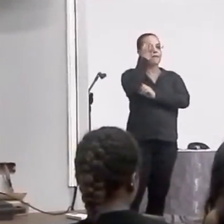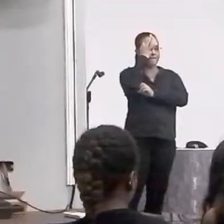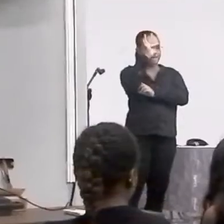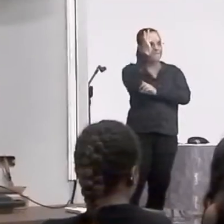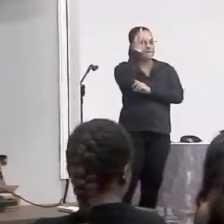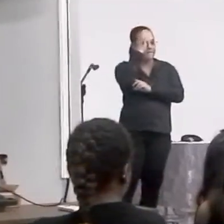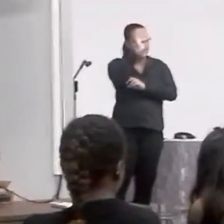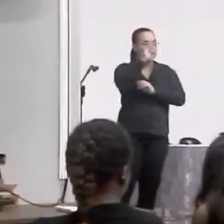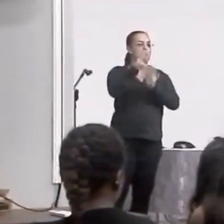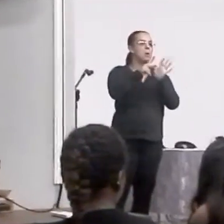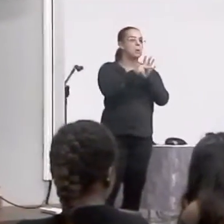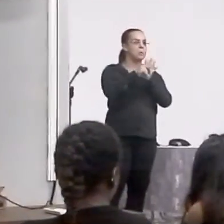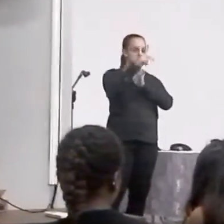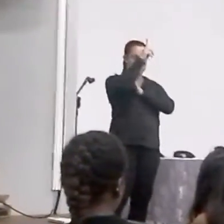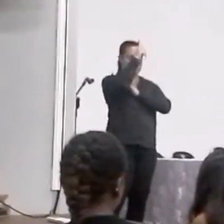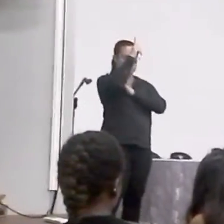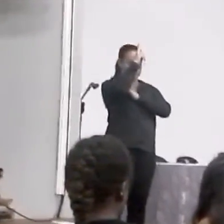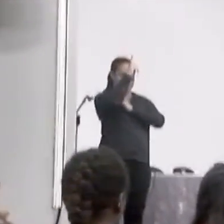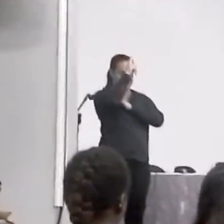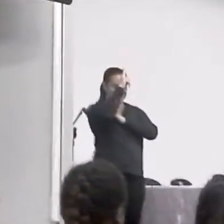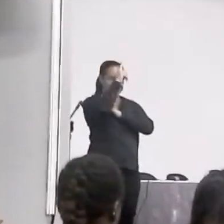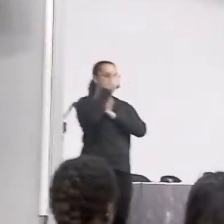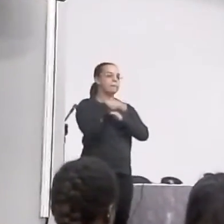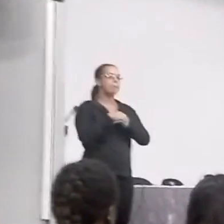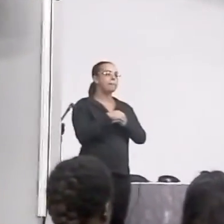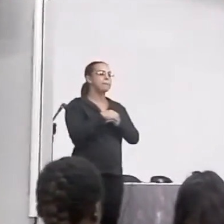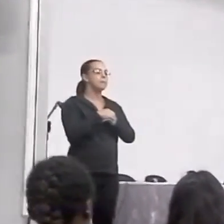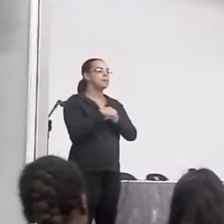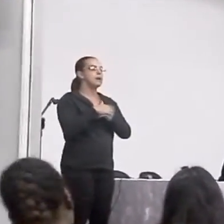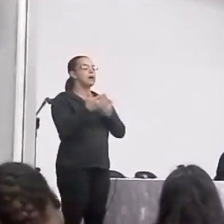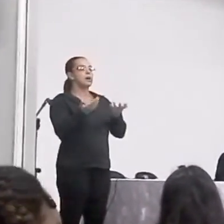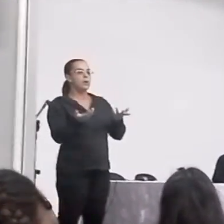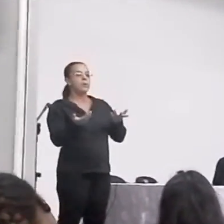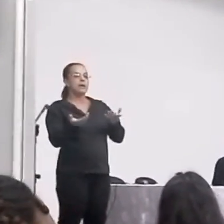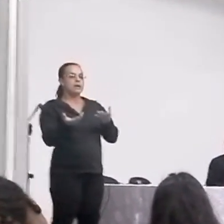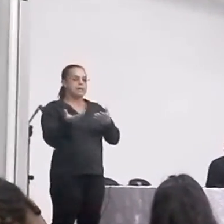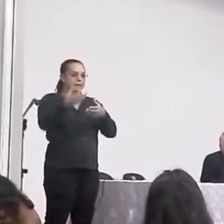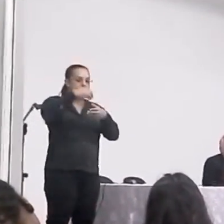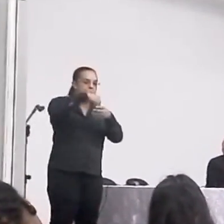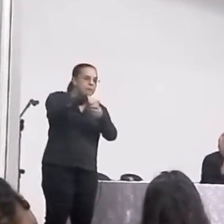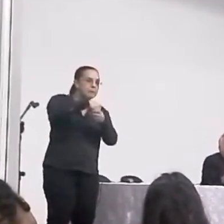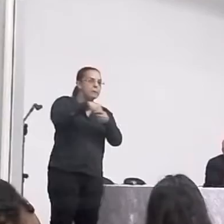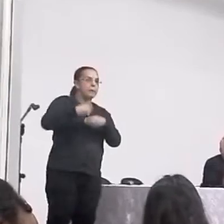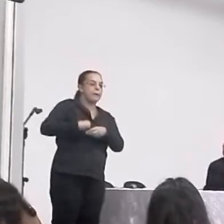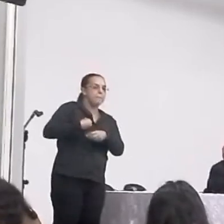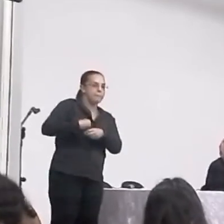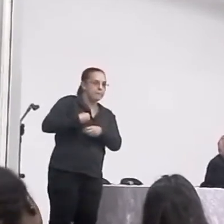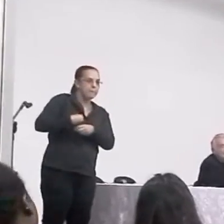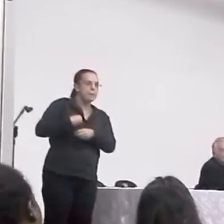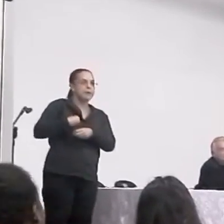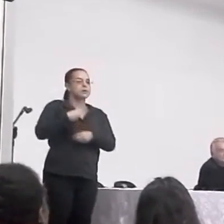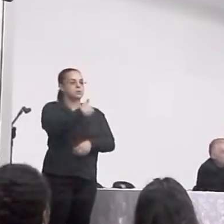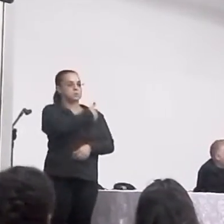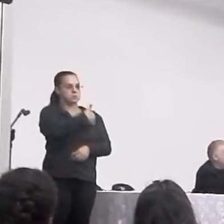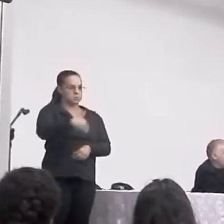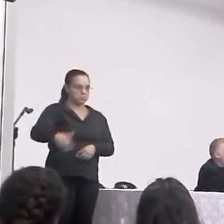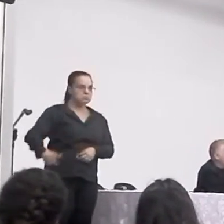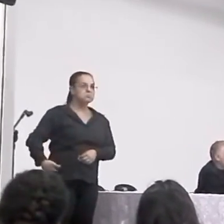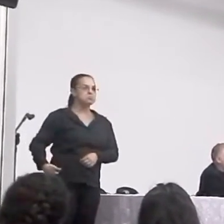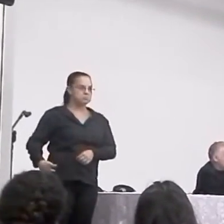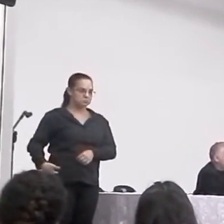Nazi. Mas todo mundo sabe que ele foi membro do partido Nazi. E, infelizmente, também um filósofo